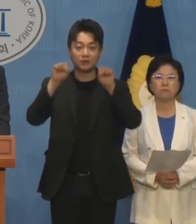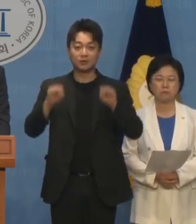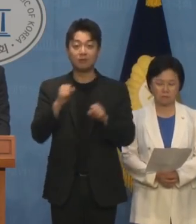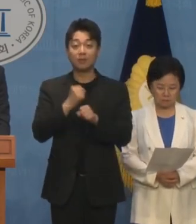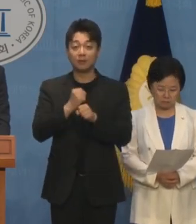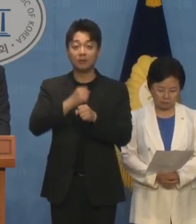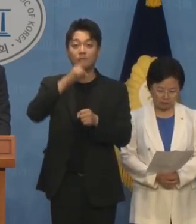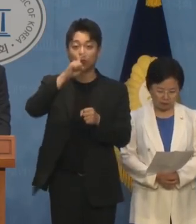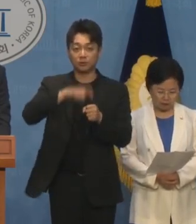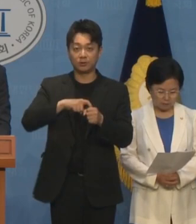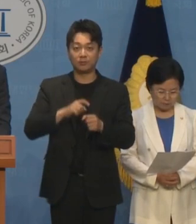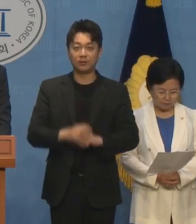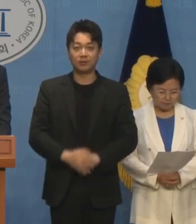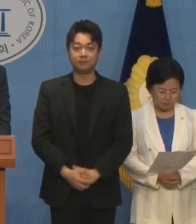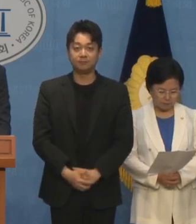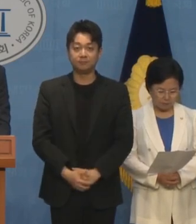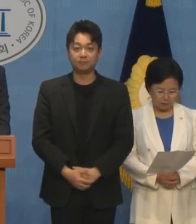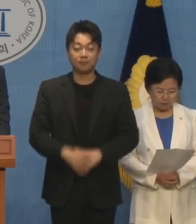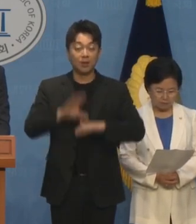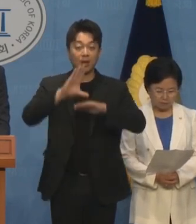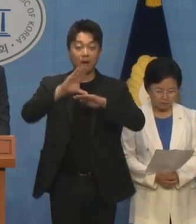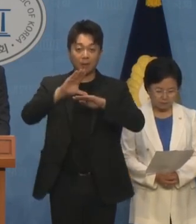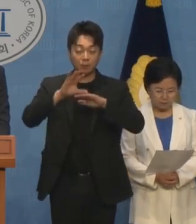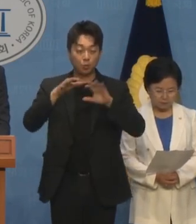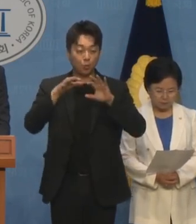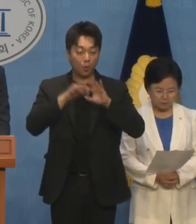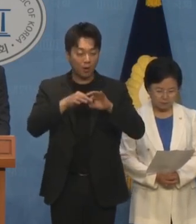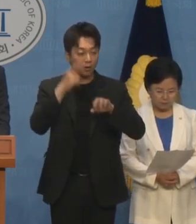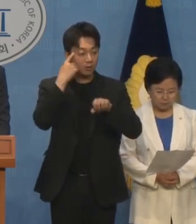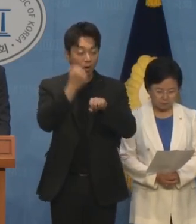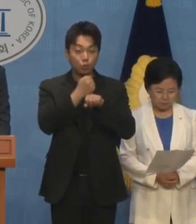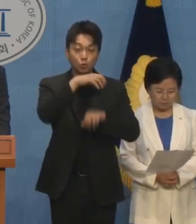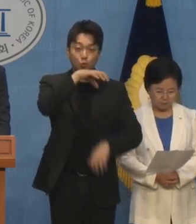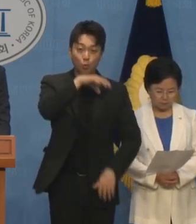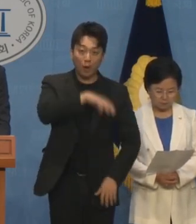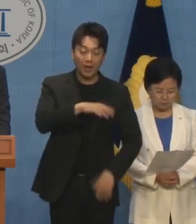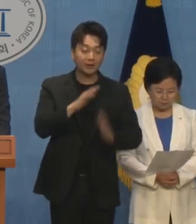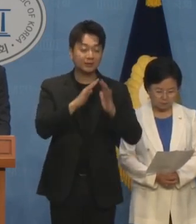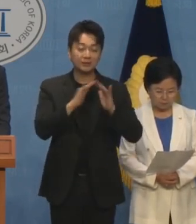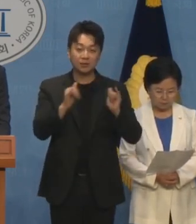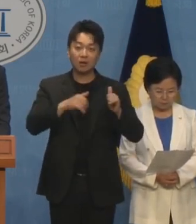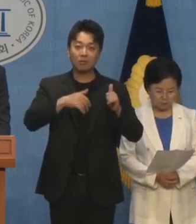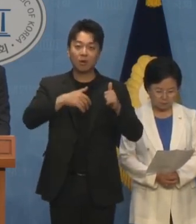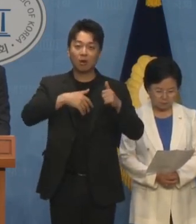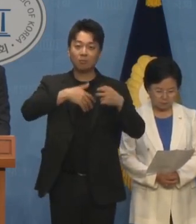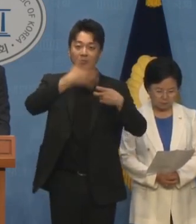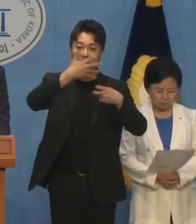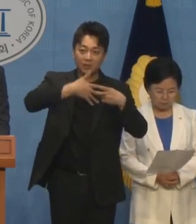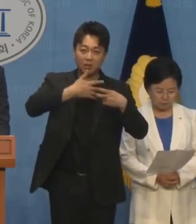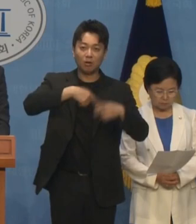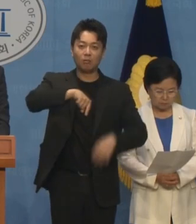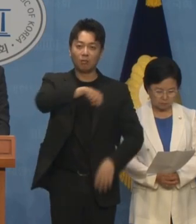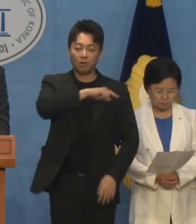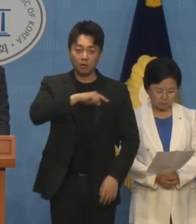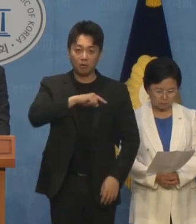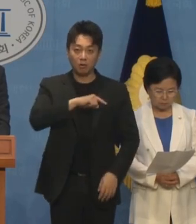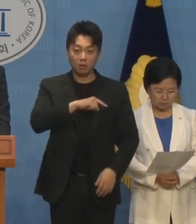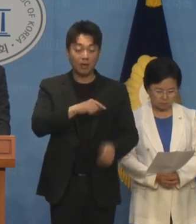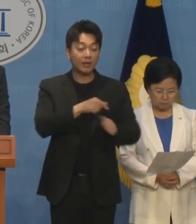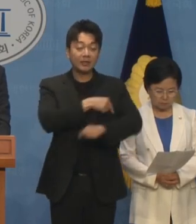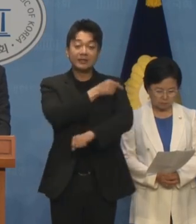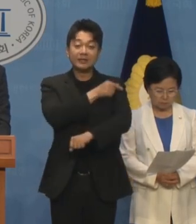것입니다. 방송 미디어 관련 학회와 시청자위원회, 현업단체 이사 추천